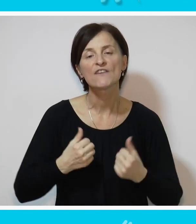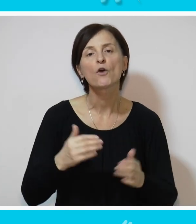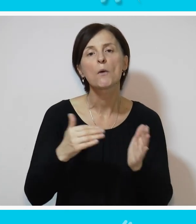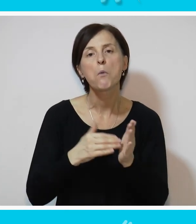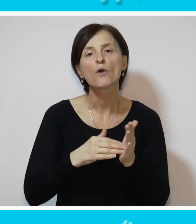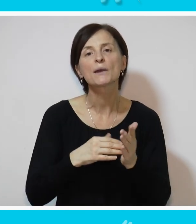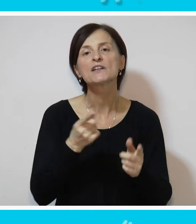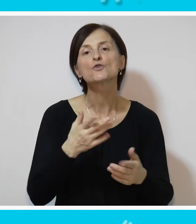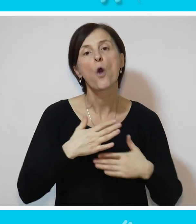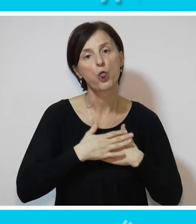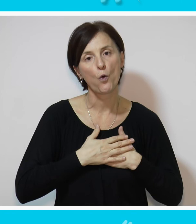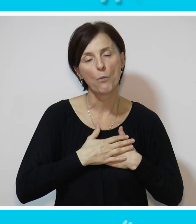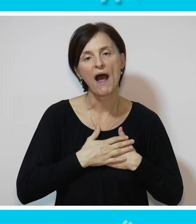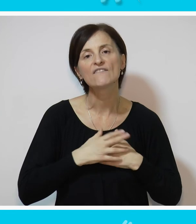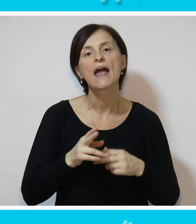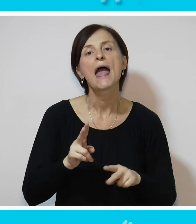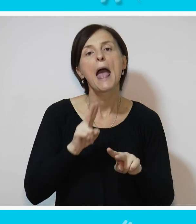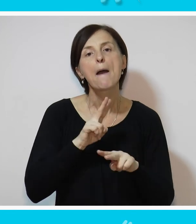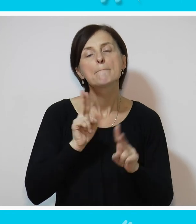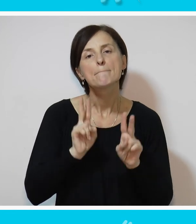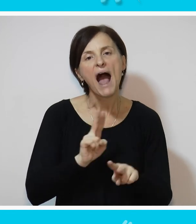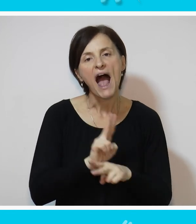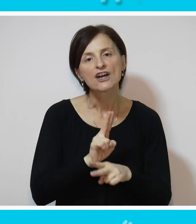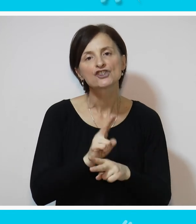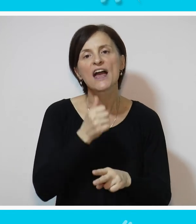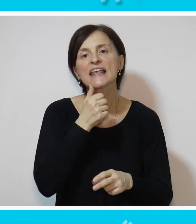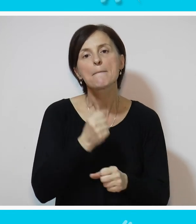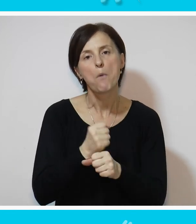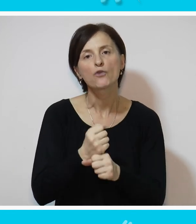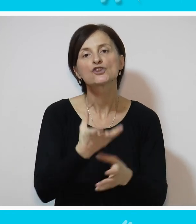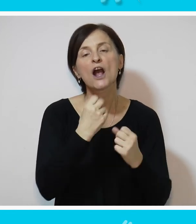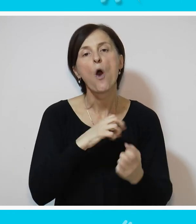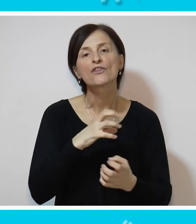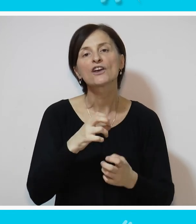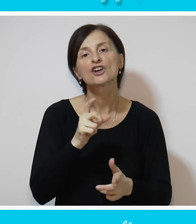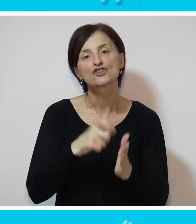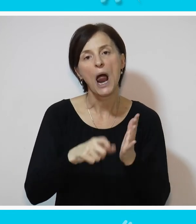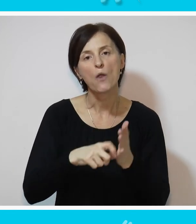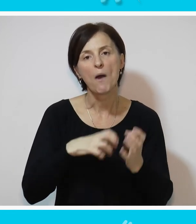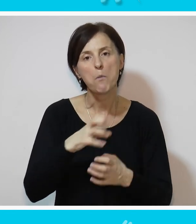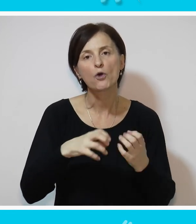život potrebni su ljubav, pažnja i podrška od